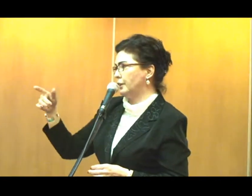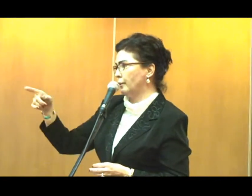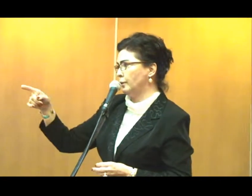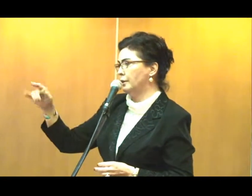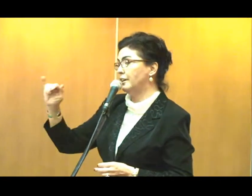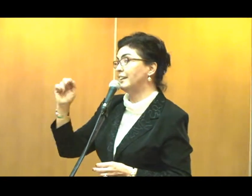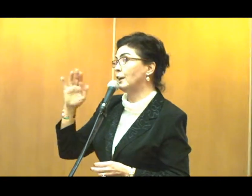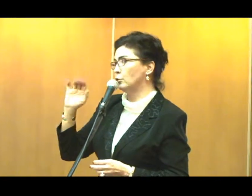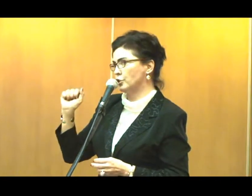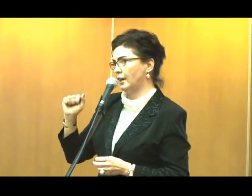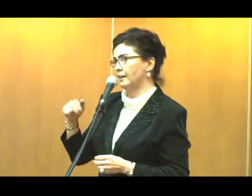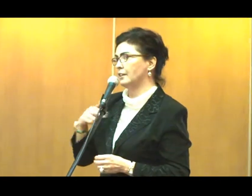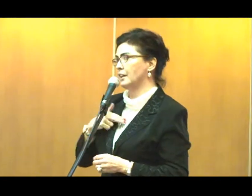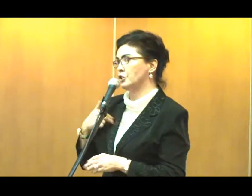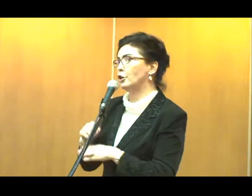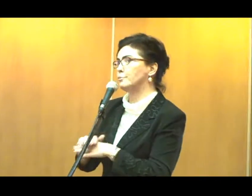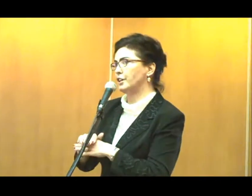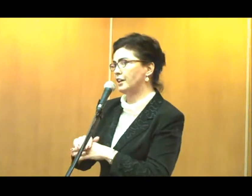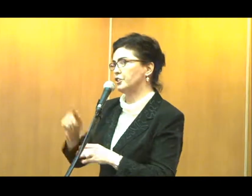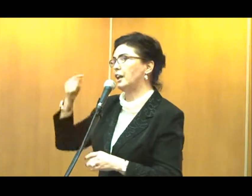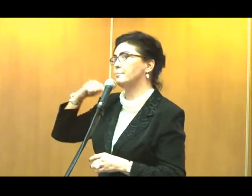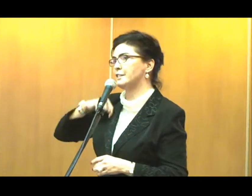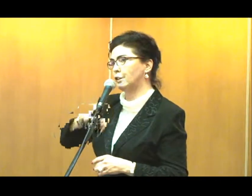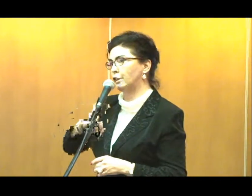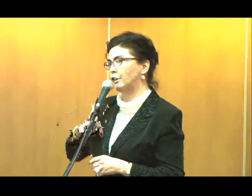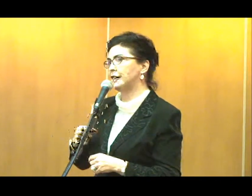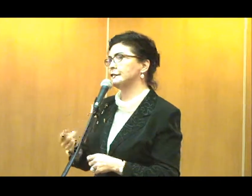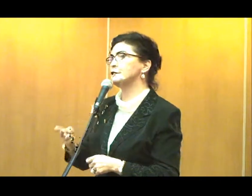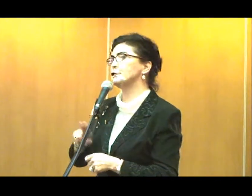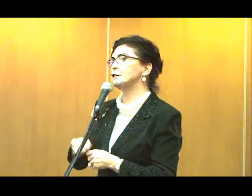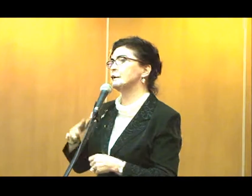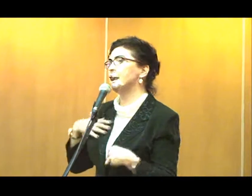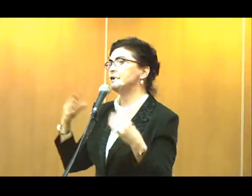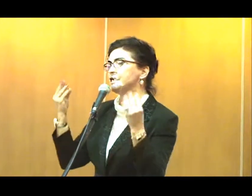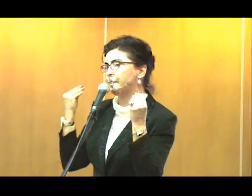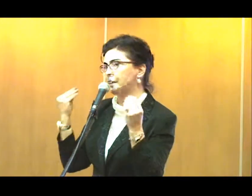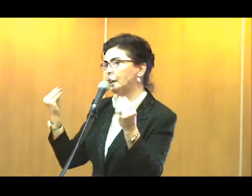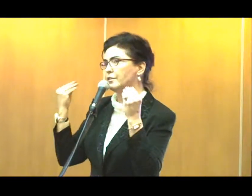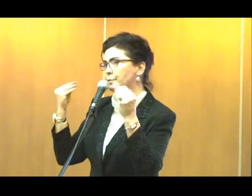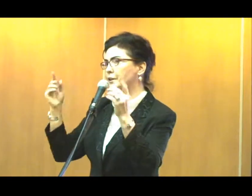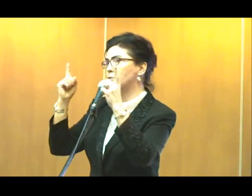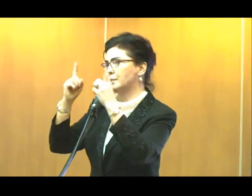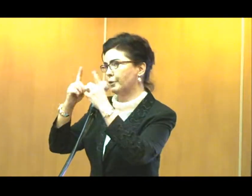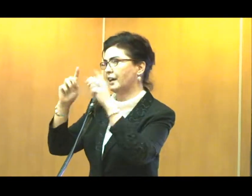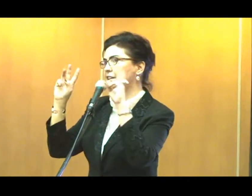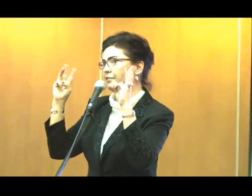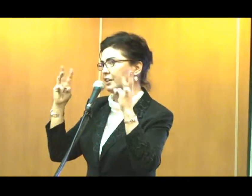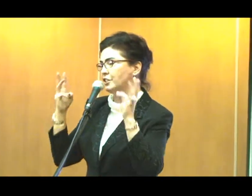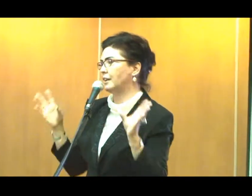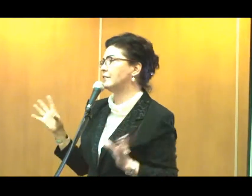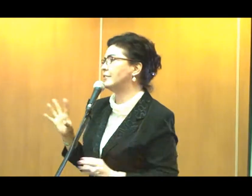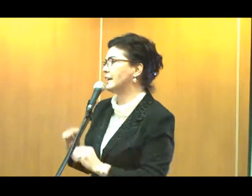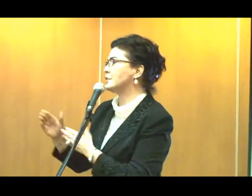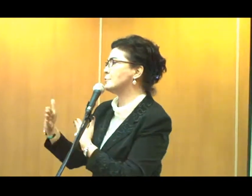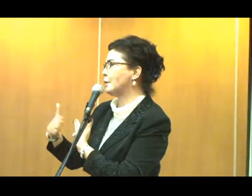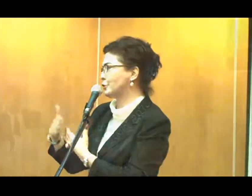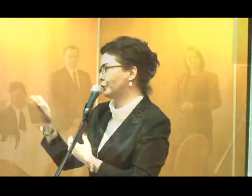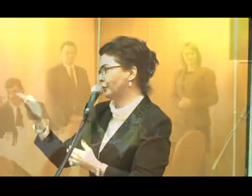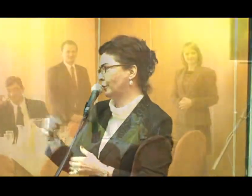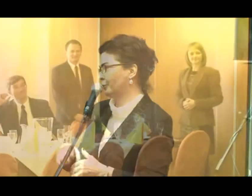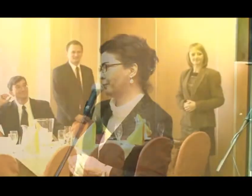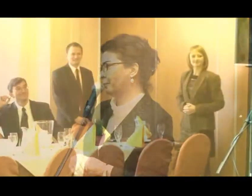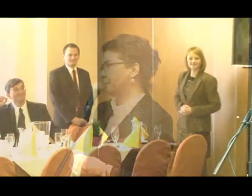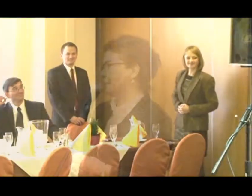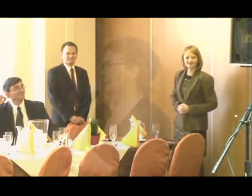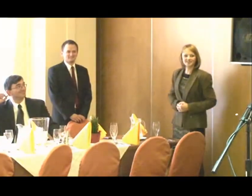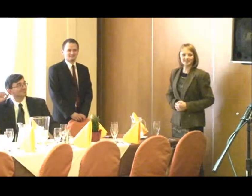Serdecznie witam Janusza, naszego przyjaciela, psychologa, z którym mamy wspaniałe spotkania, warsztaty, wraz z